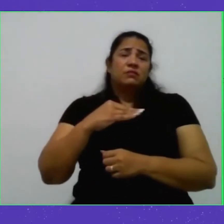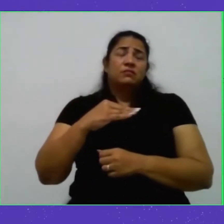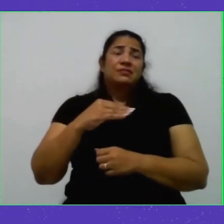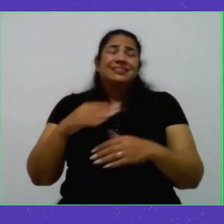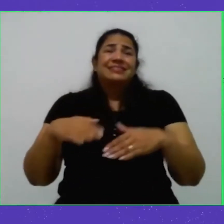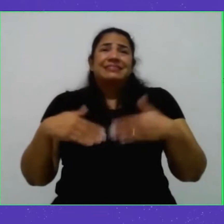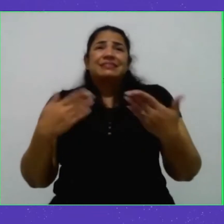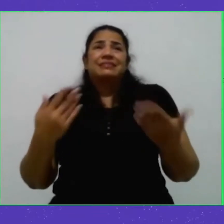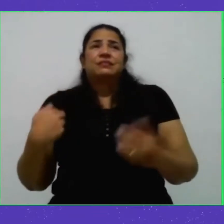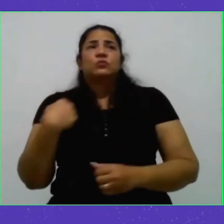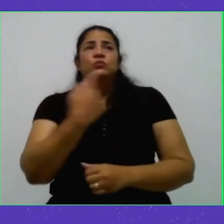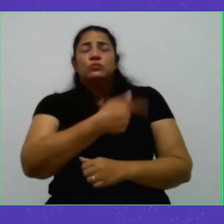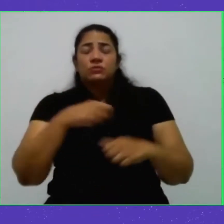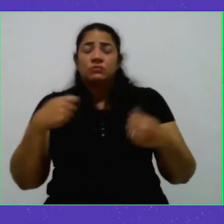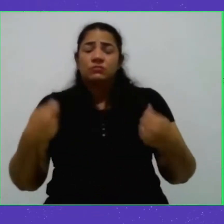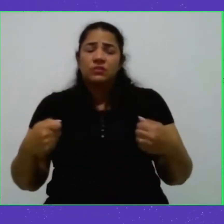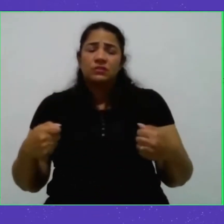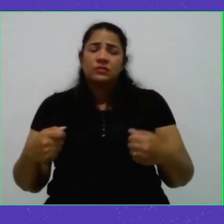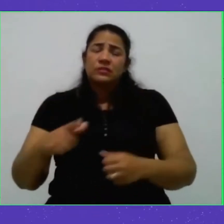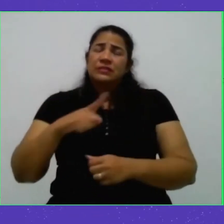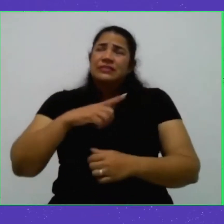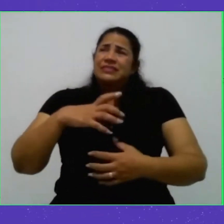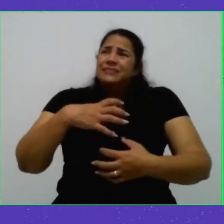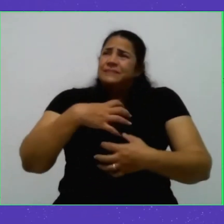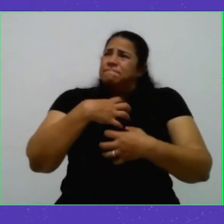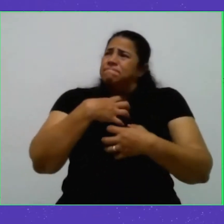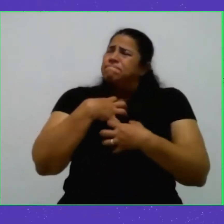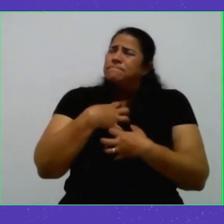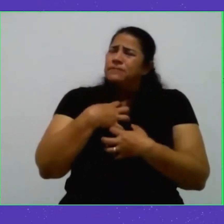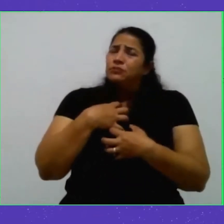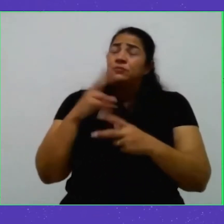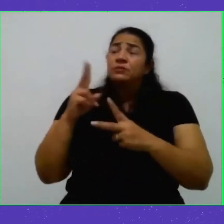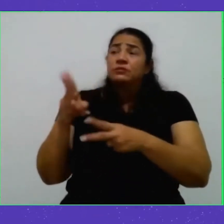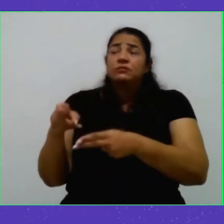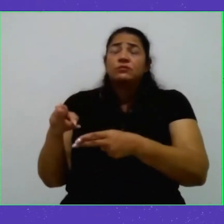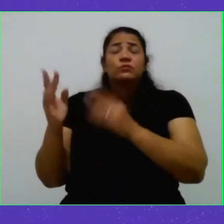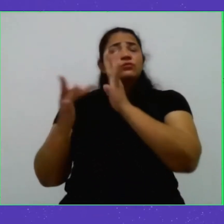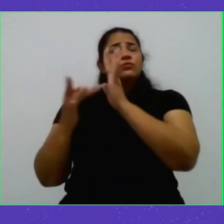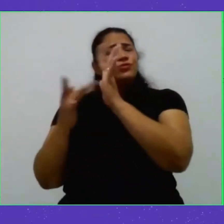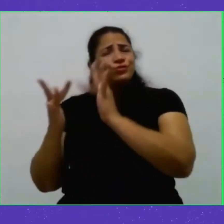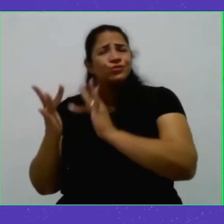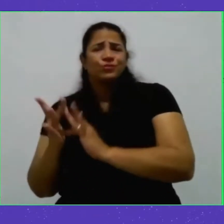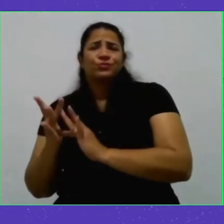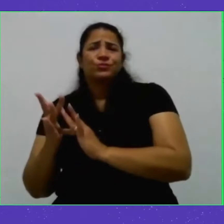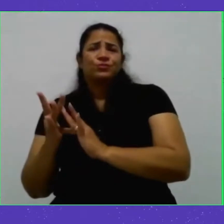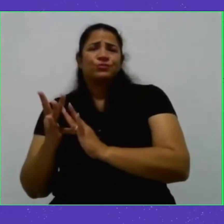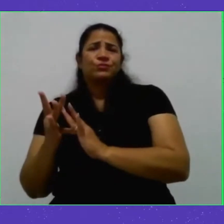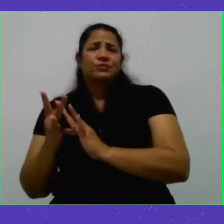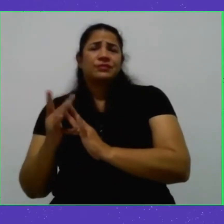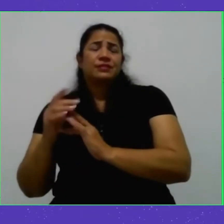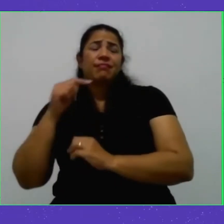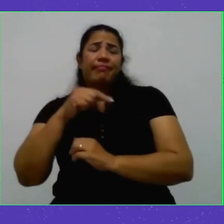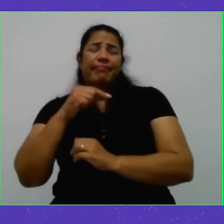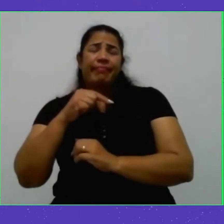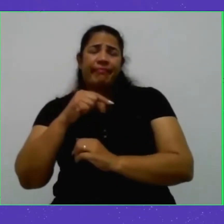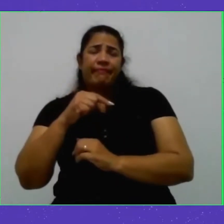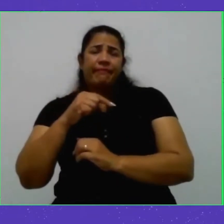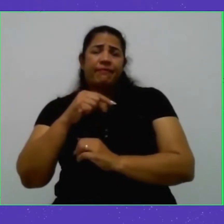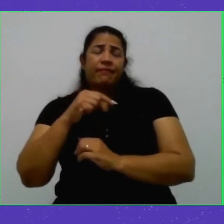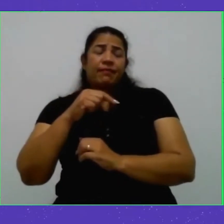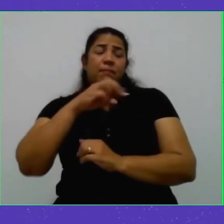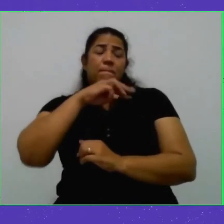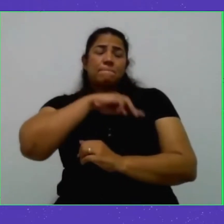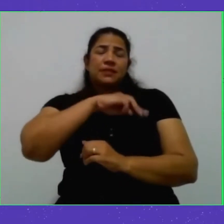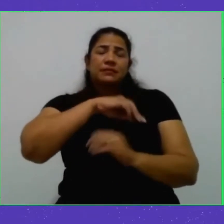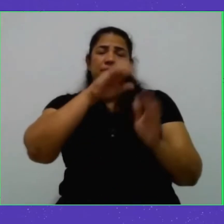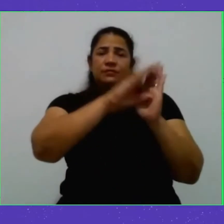teve, registrado em Mateus capítulo 9, versículos 35 e 36. Quando ele